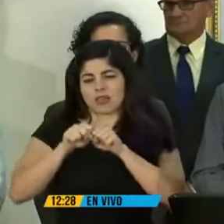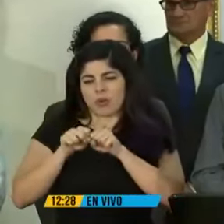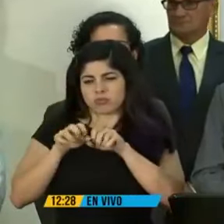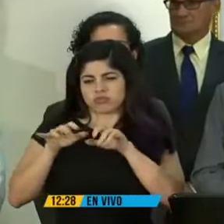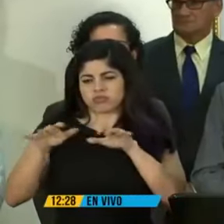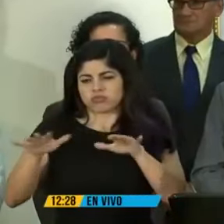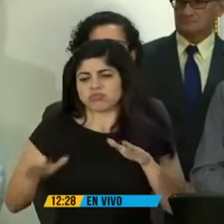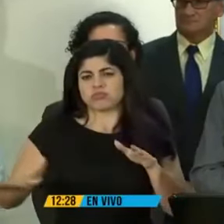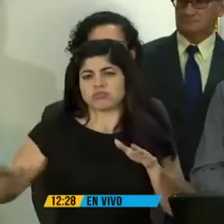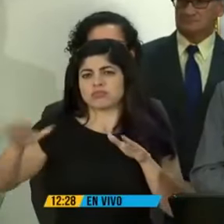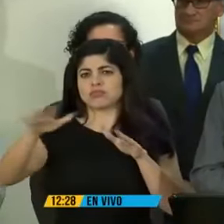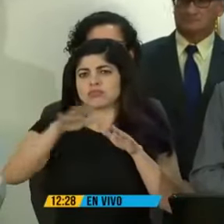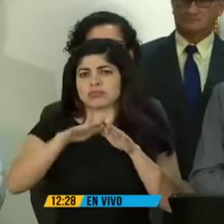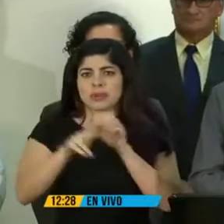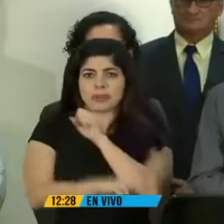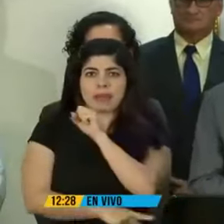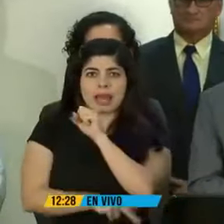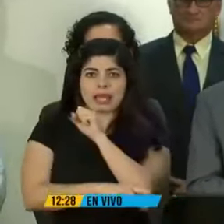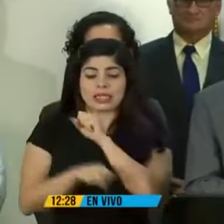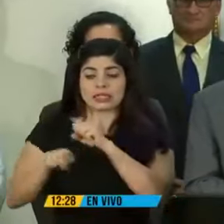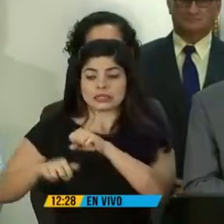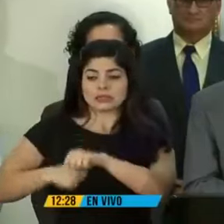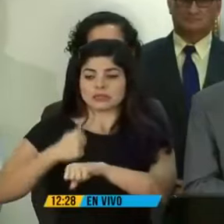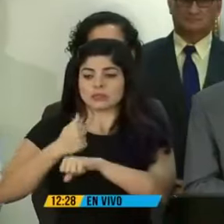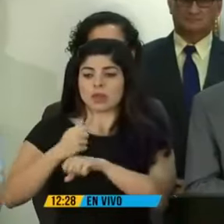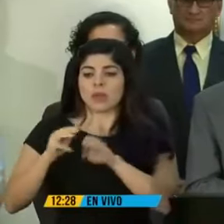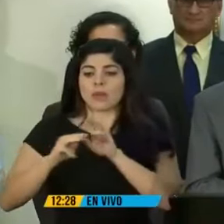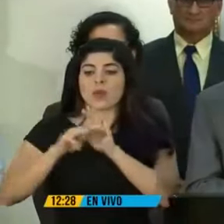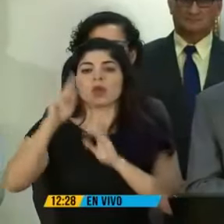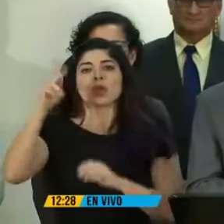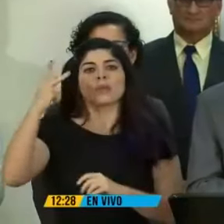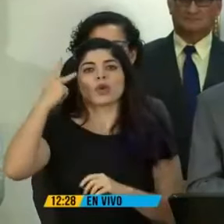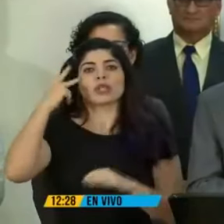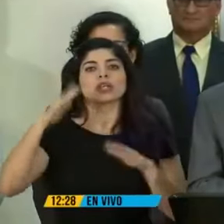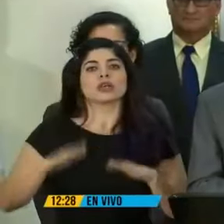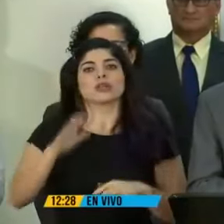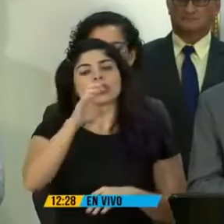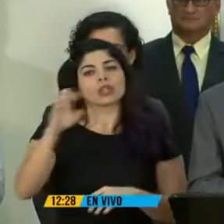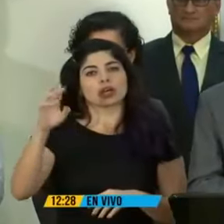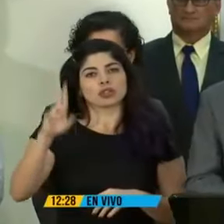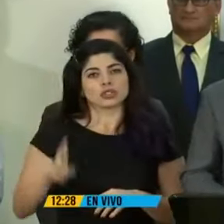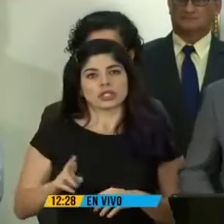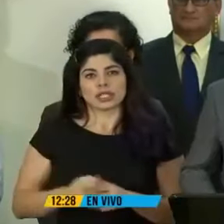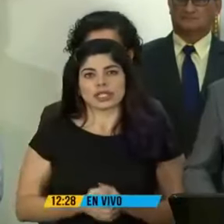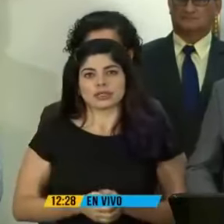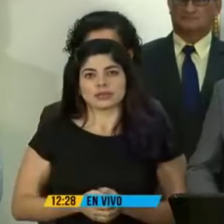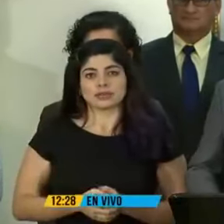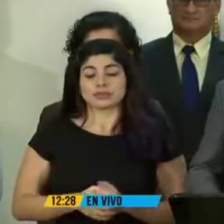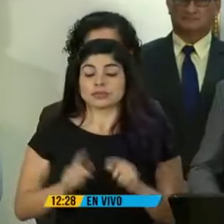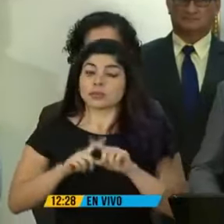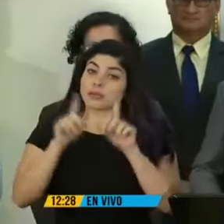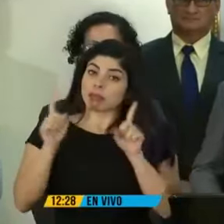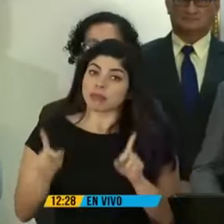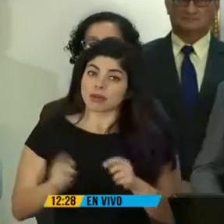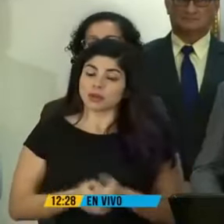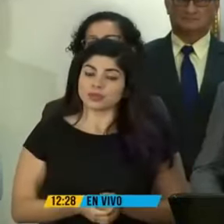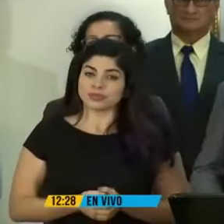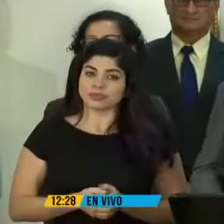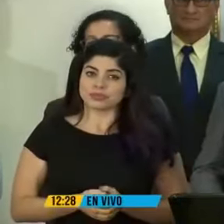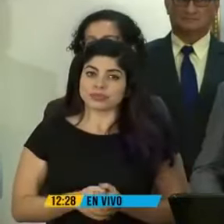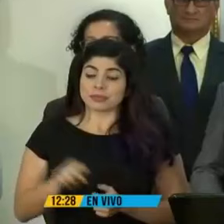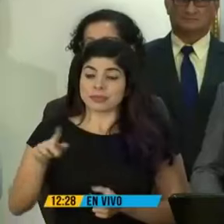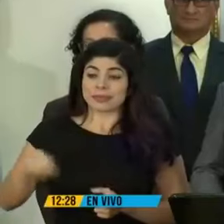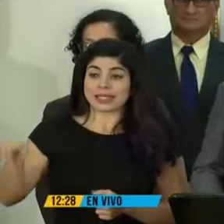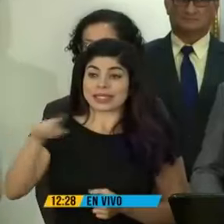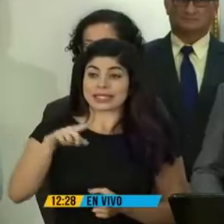territorio y conforma el modelo político costarricense. Sin embargo, para ese